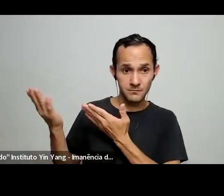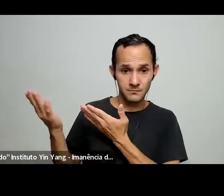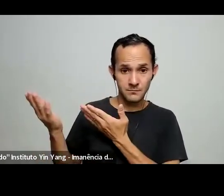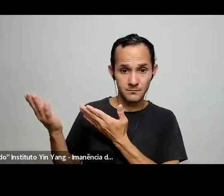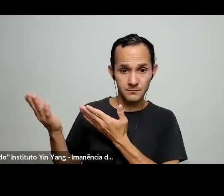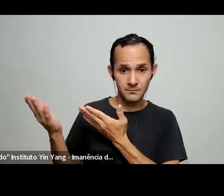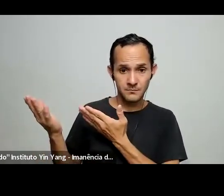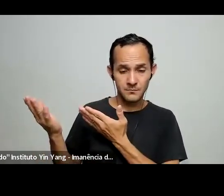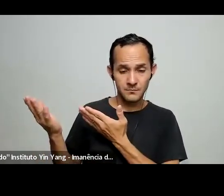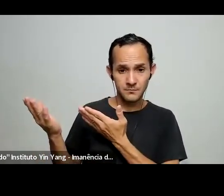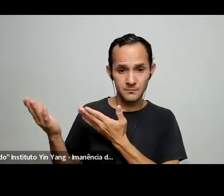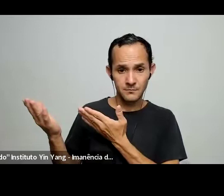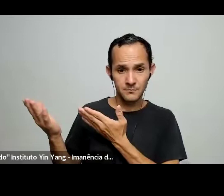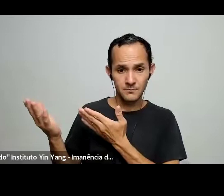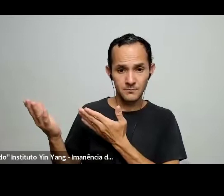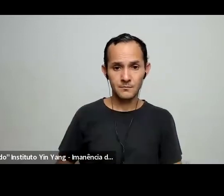Sim?